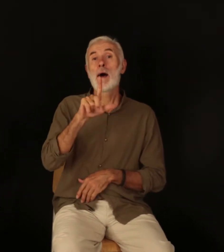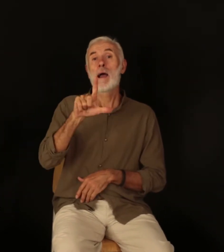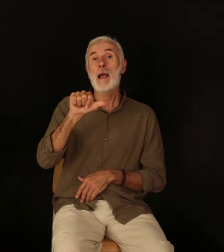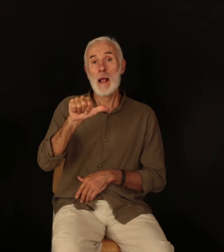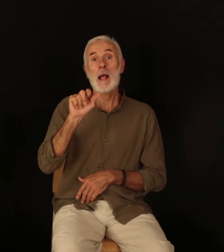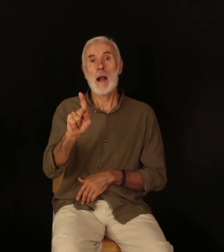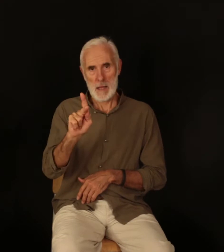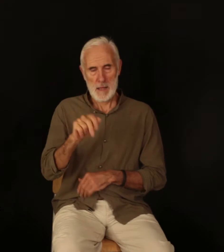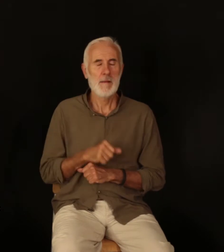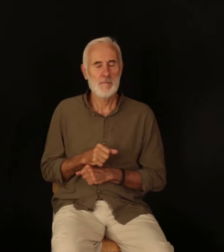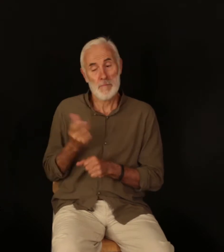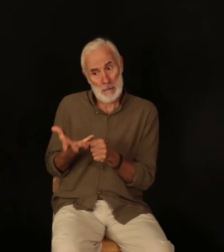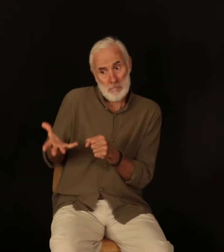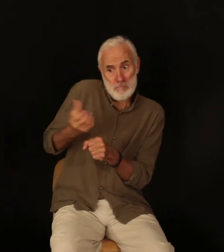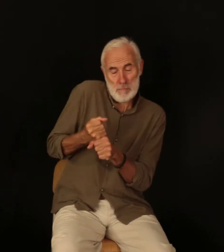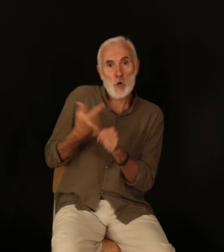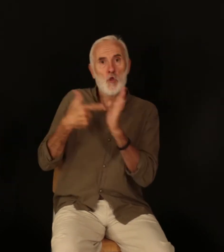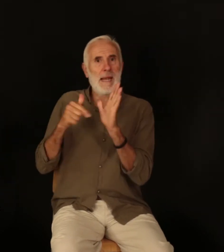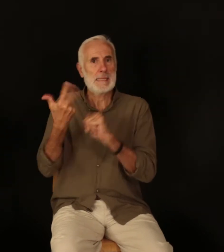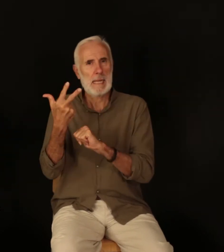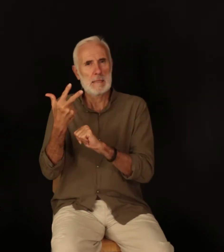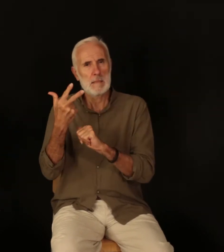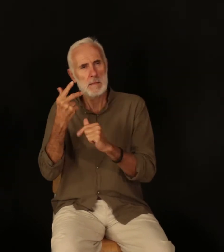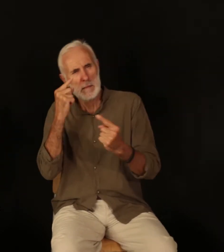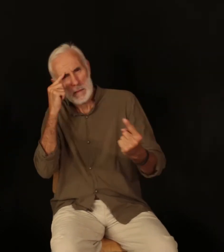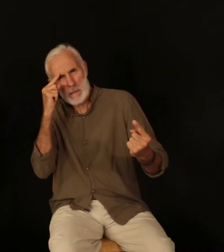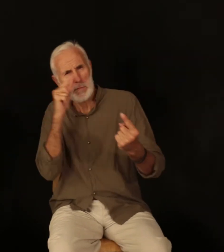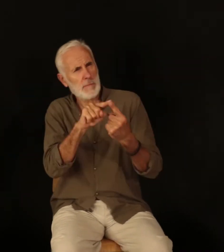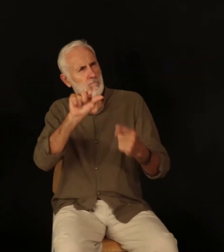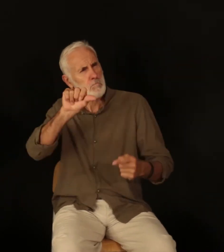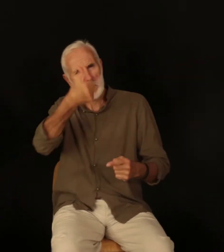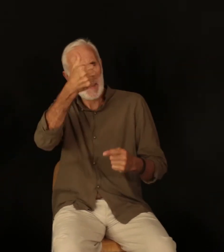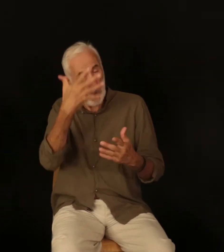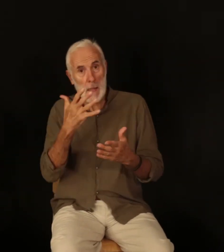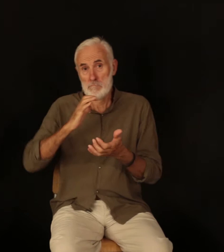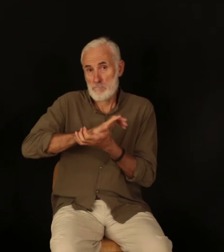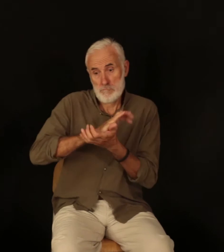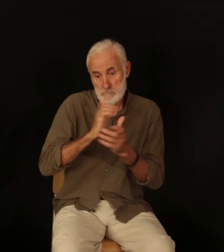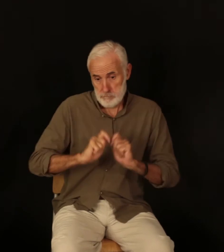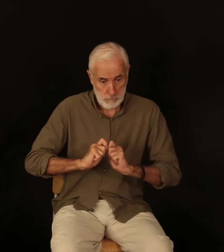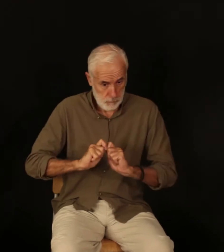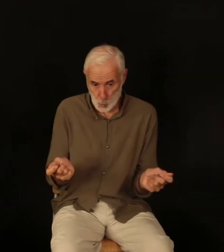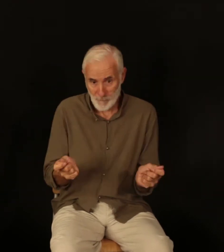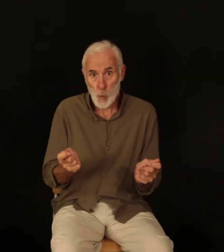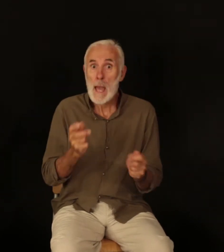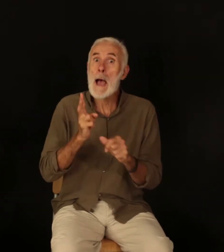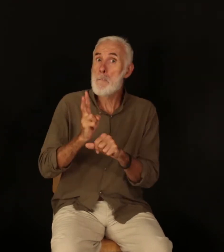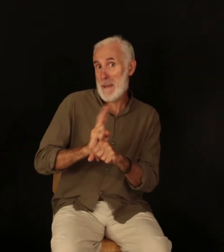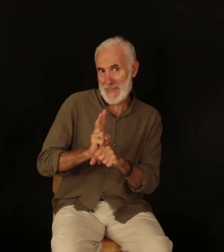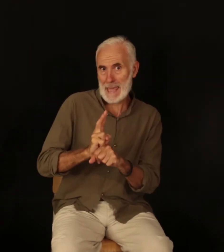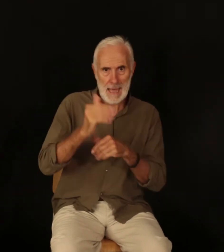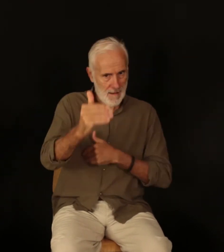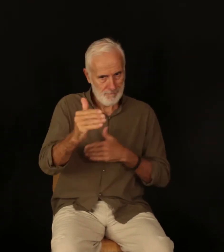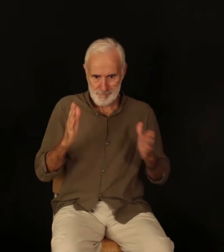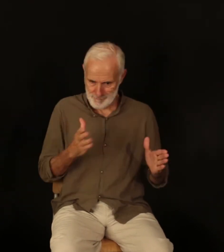en 2013 avec pour objectif principal d'éditer une revue papier. Un bel objet, un gros